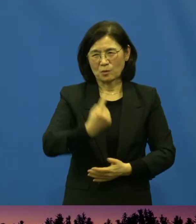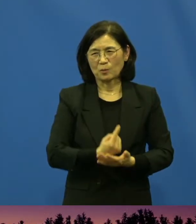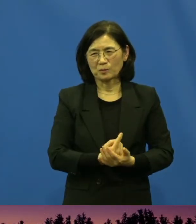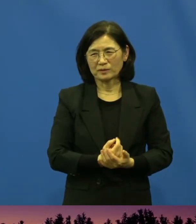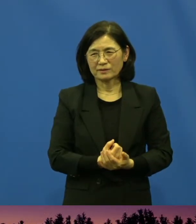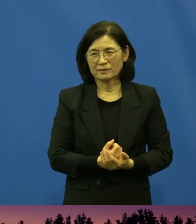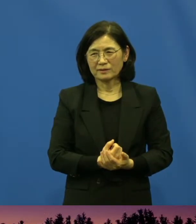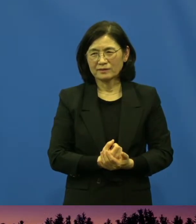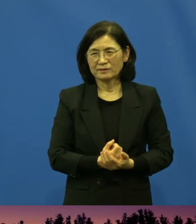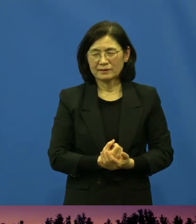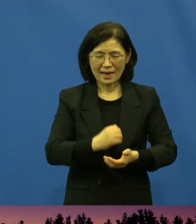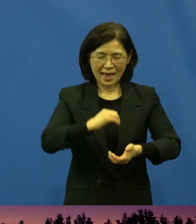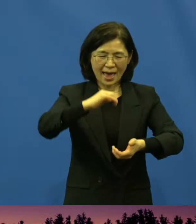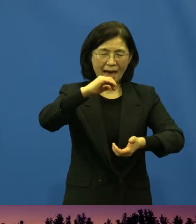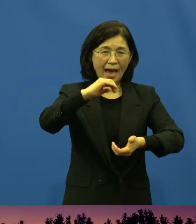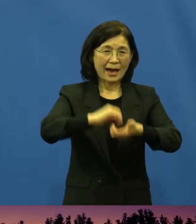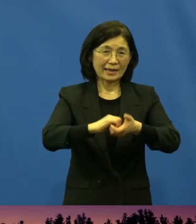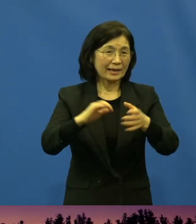제한이 사라져버려요.